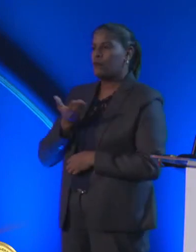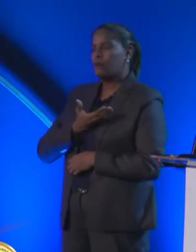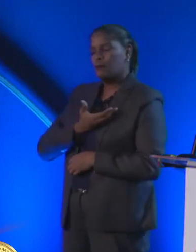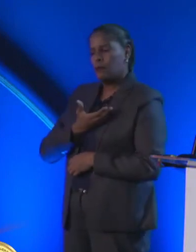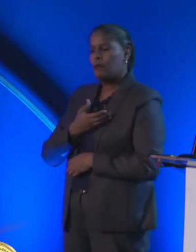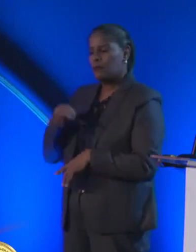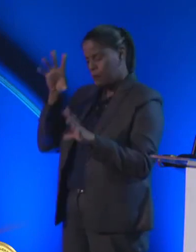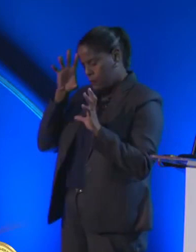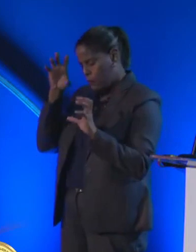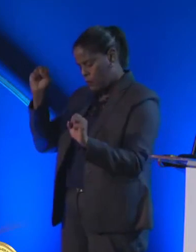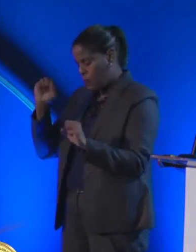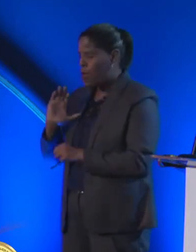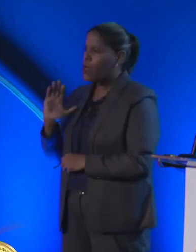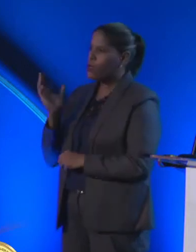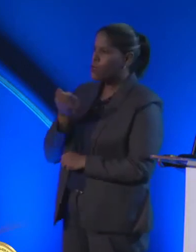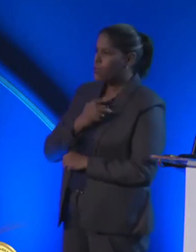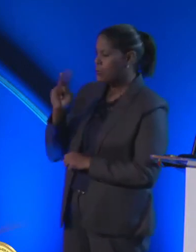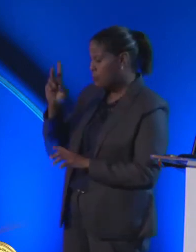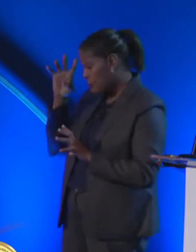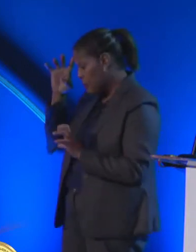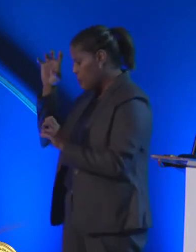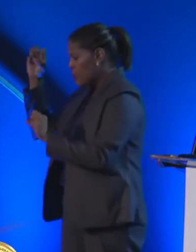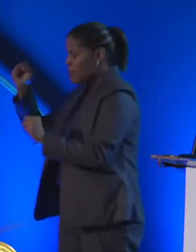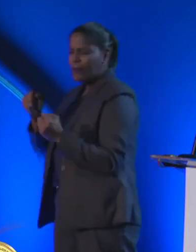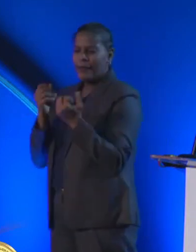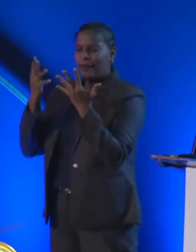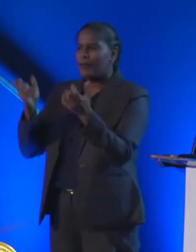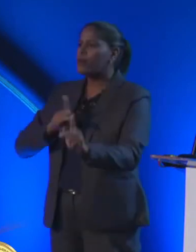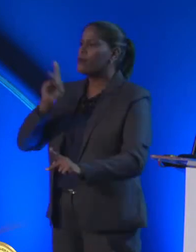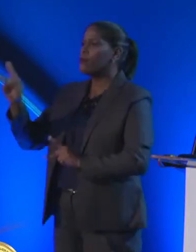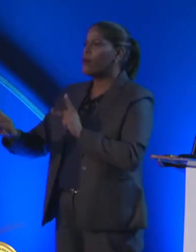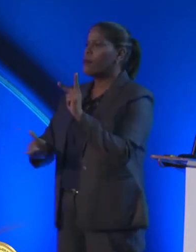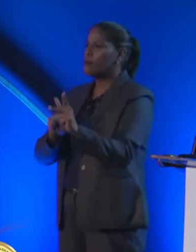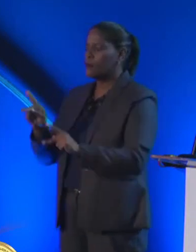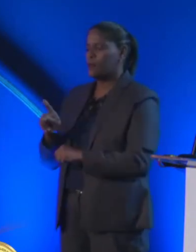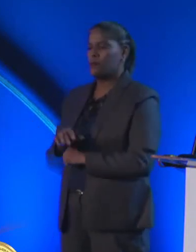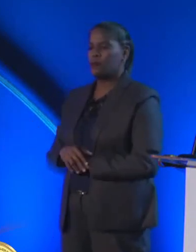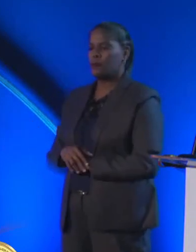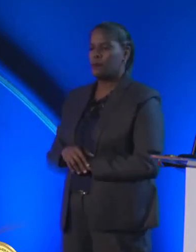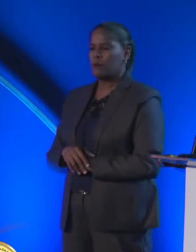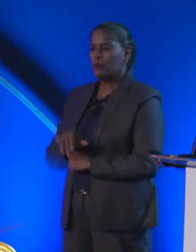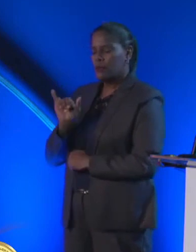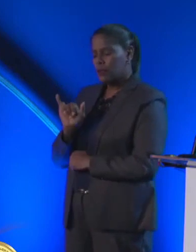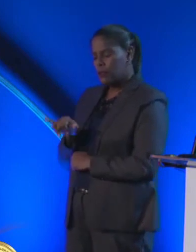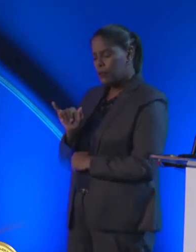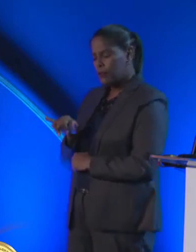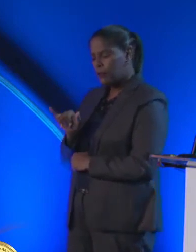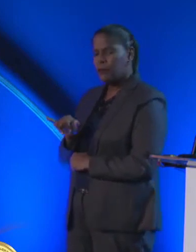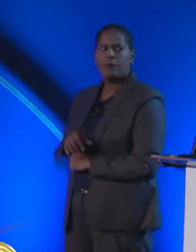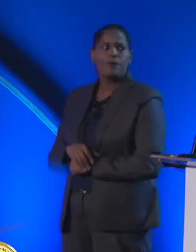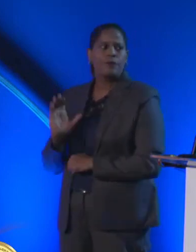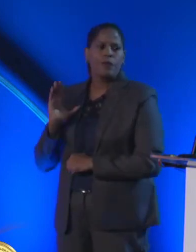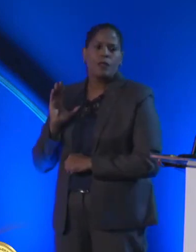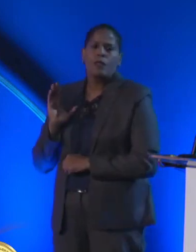presidente nuestra vicepresidenta lo que quiere la humanidad y también que es nuestro